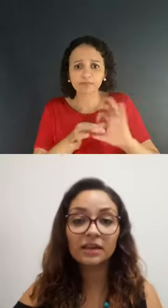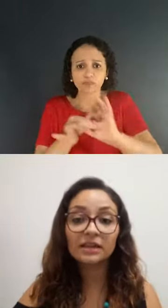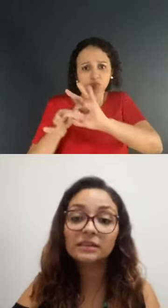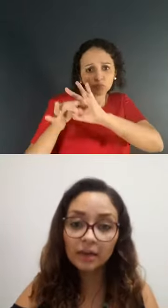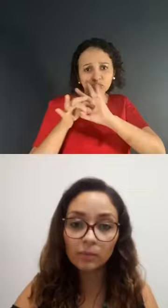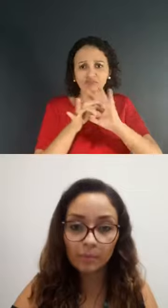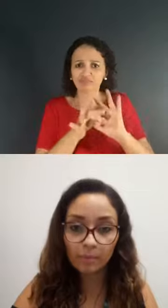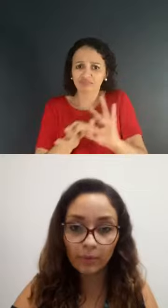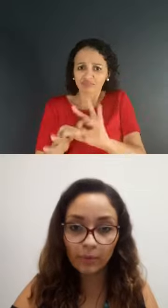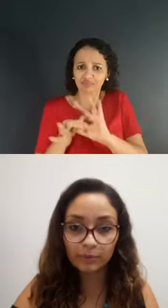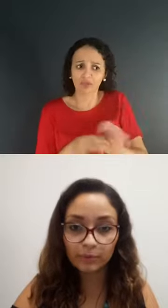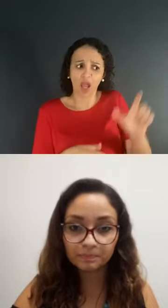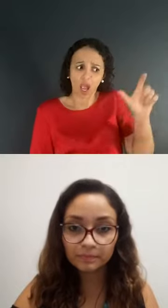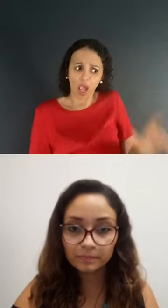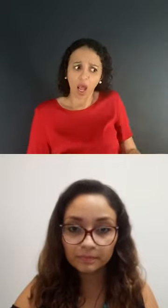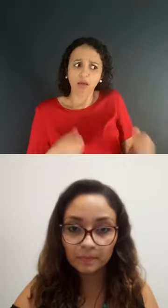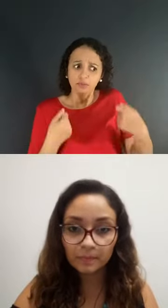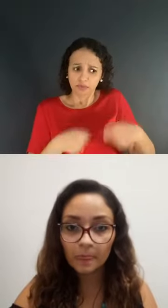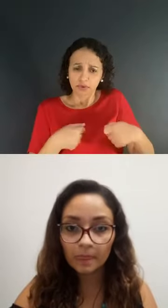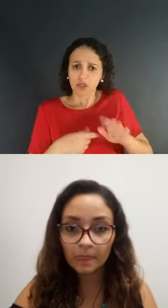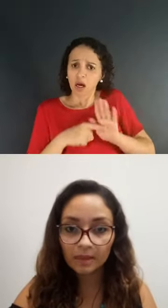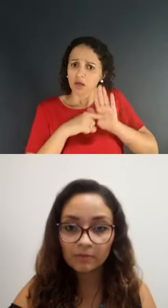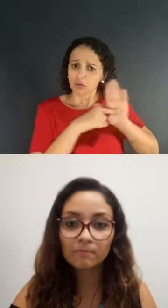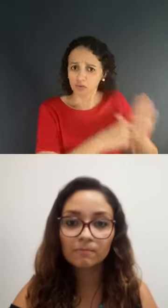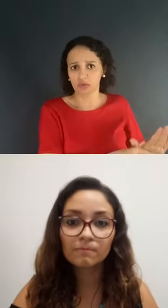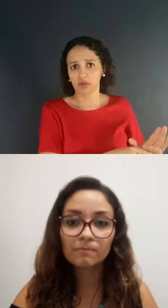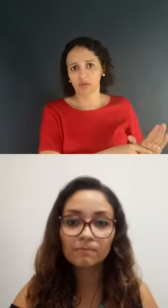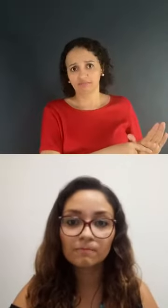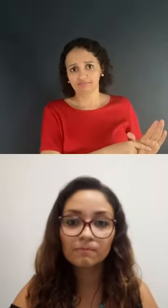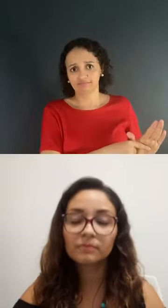ciência de que ela tem um apoio.